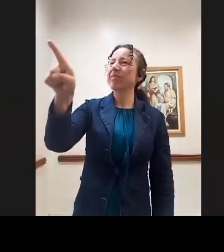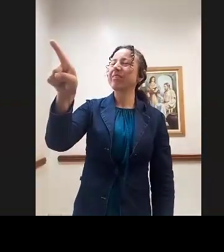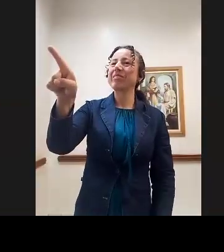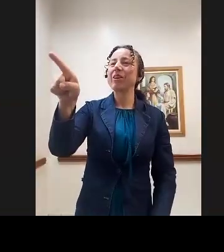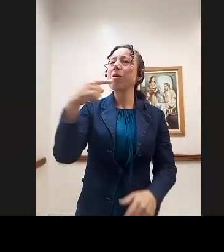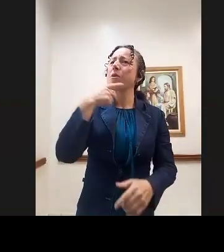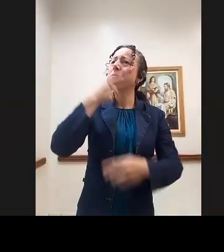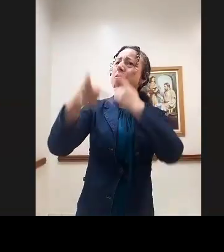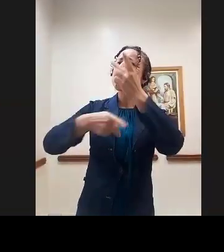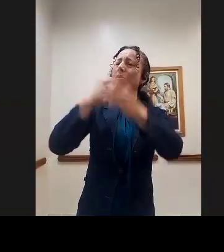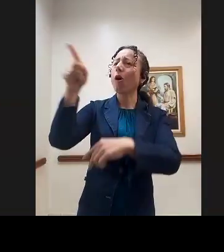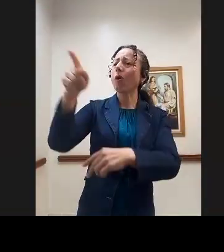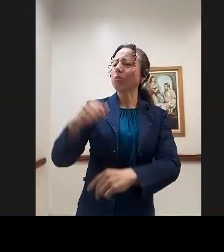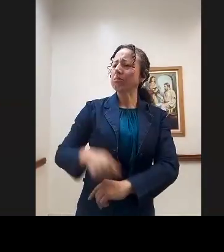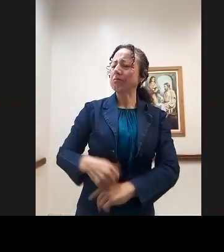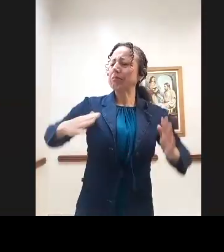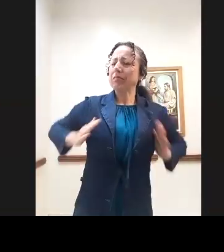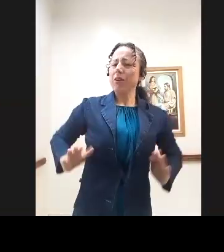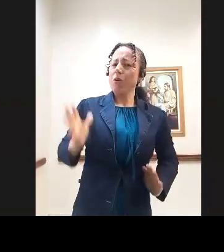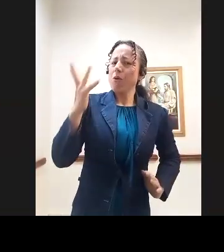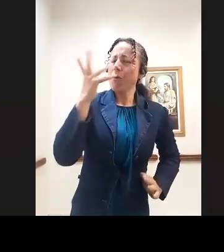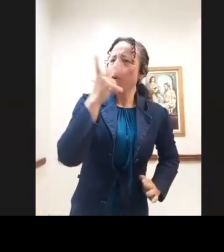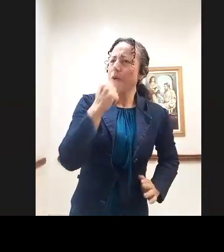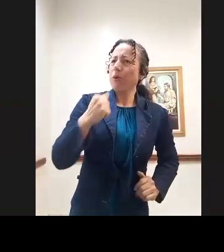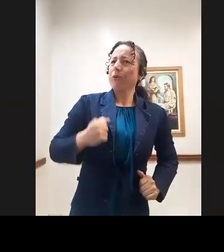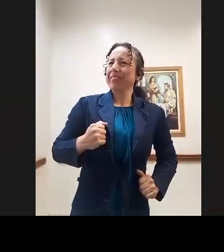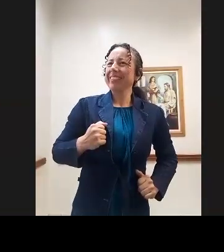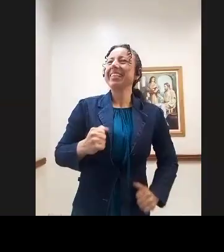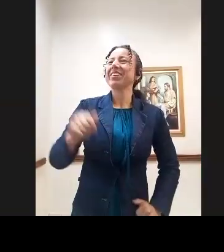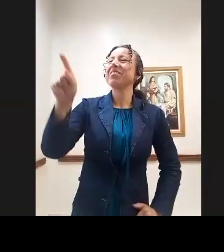Ó, você sabia que quem gosta de azul é doido?